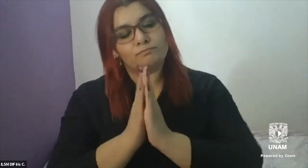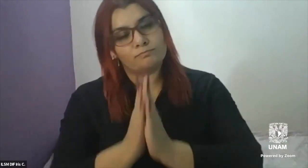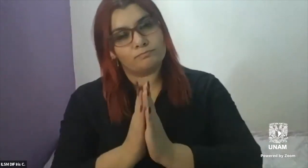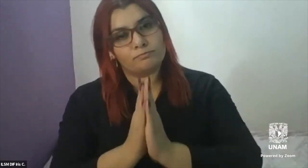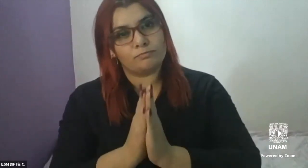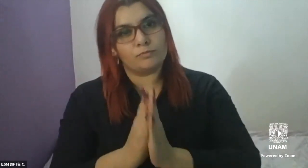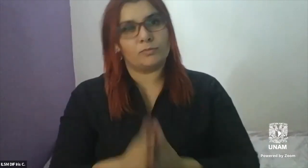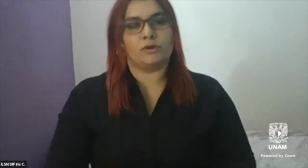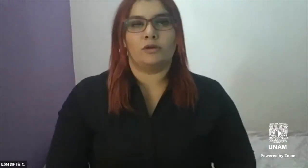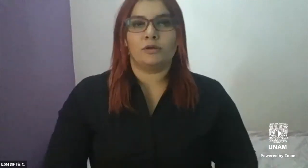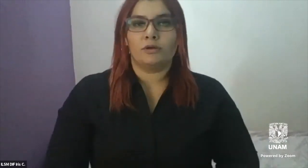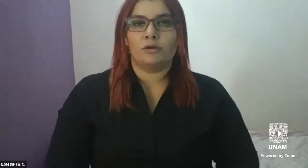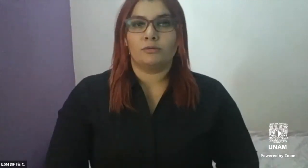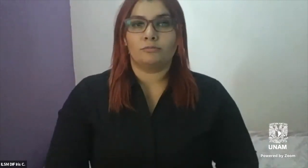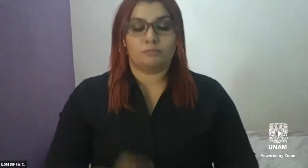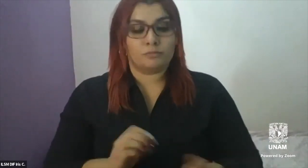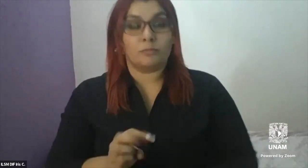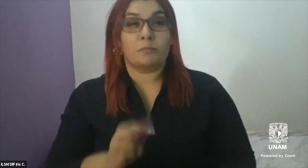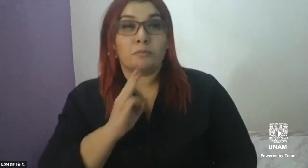el chat